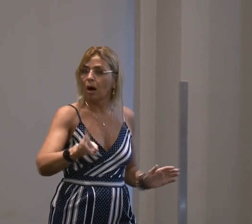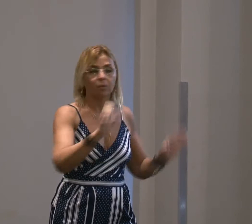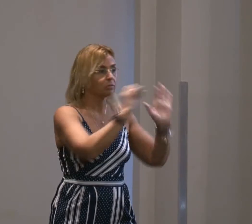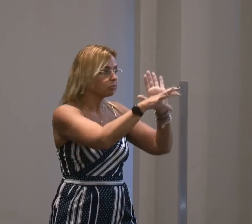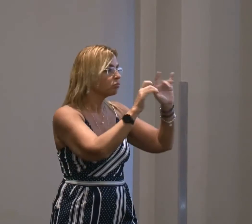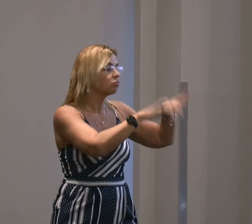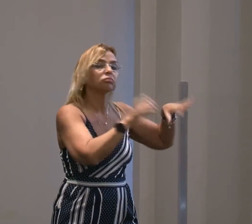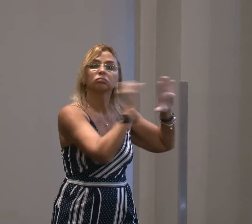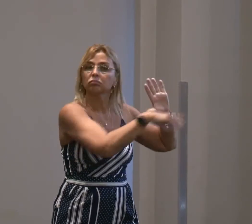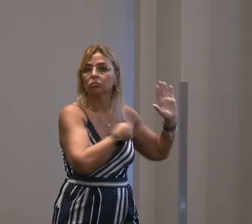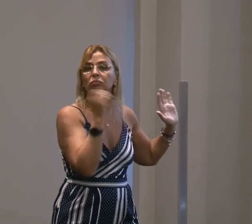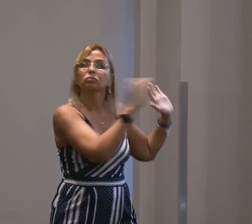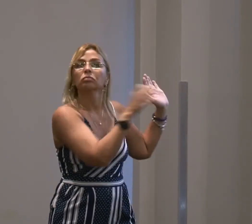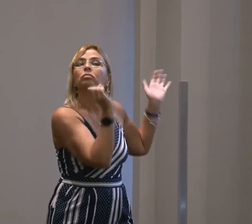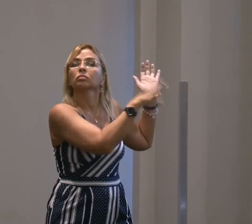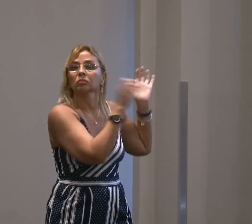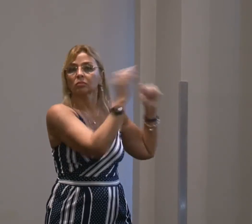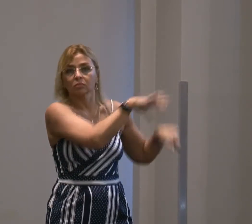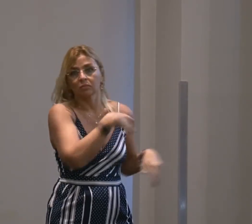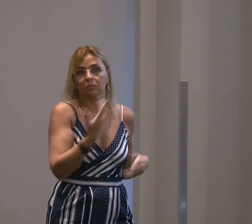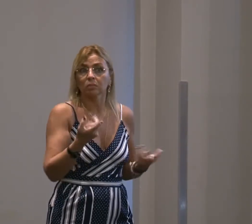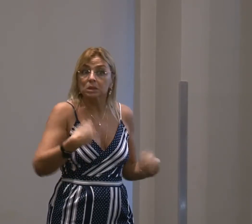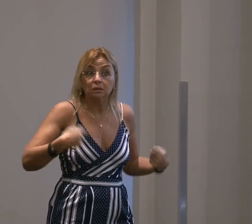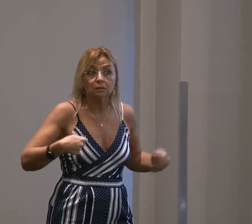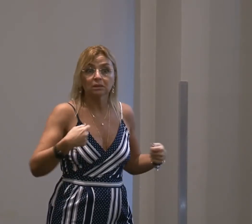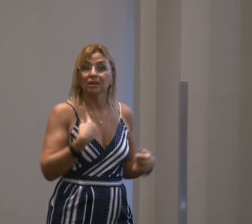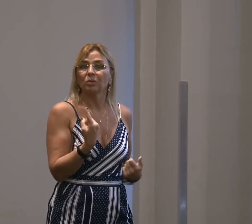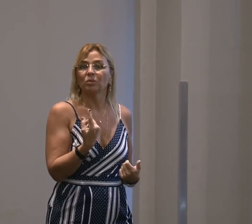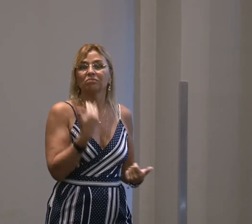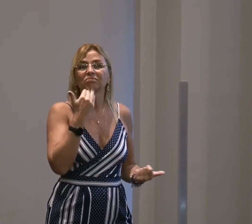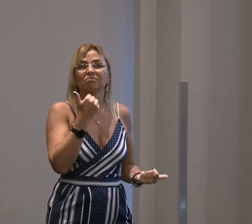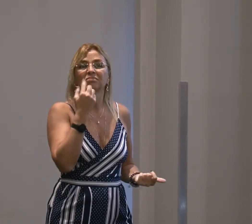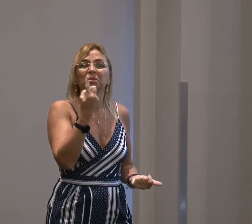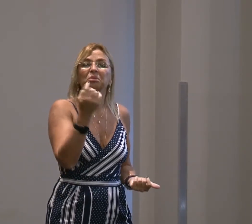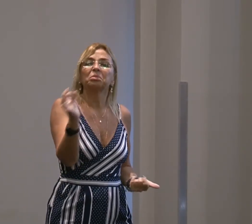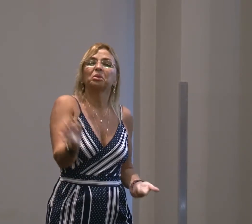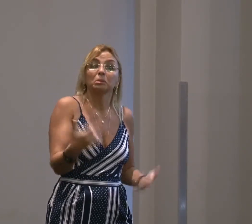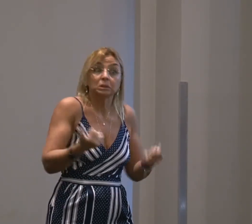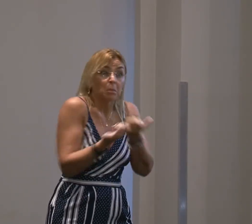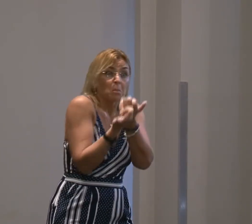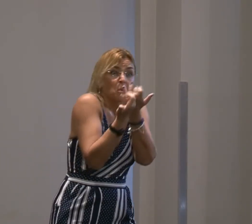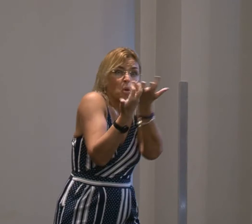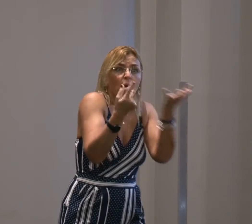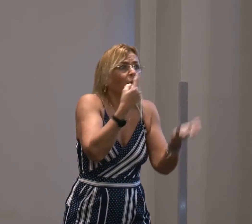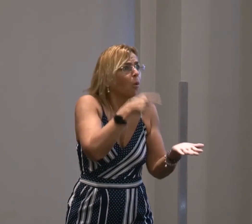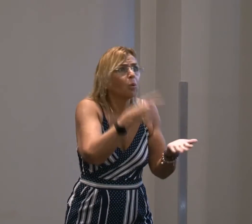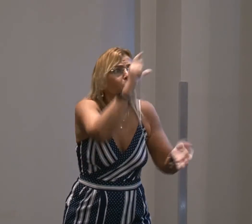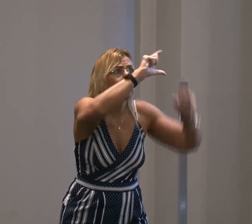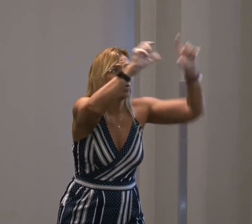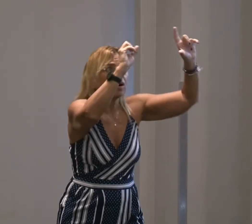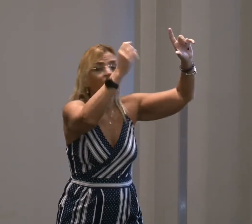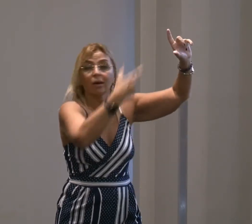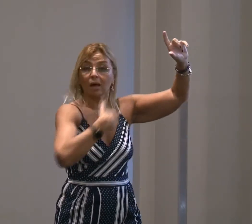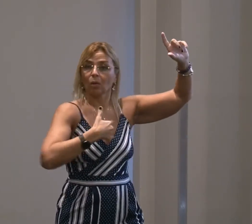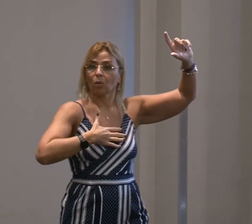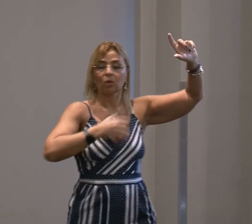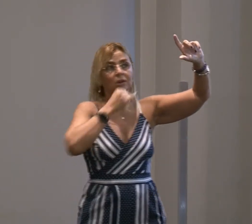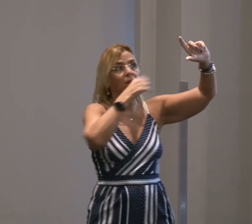Esses órgãos públicos têm ouvidorias, e a gente tem que mandar as reclamações para as ouvidorias. Não só eu, mas a gente precisa de um número de